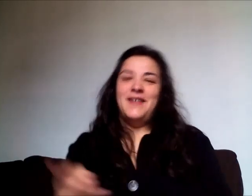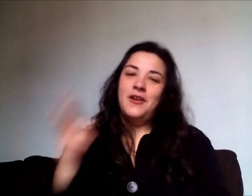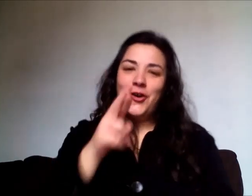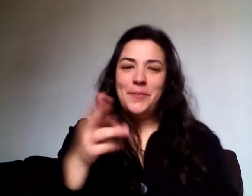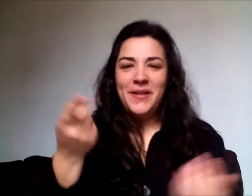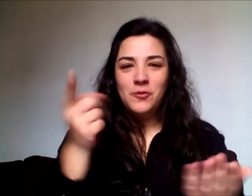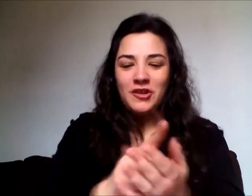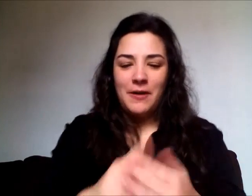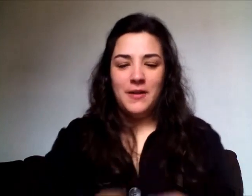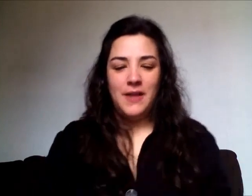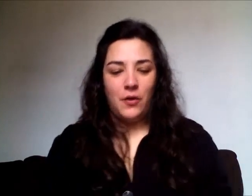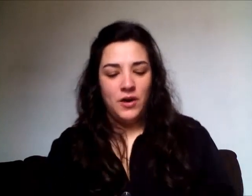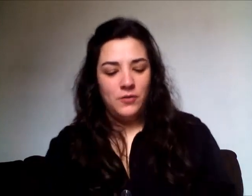Bien, lo repetimos otra vez, ¿de acuerdo?